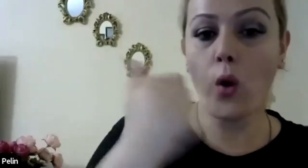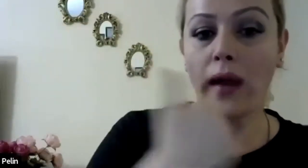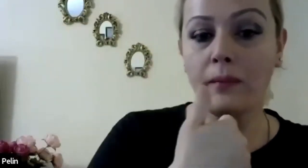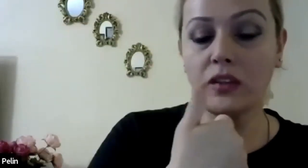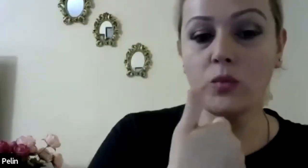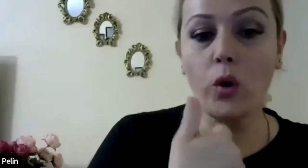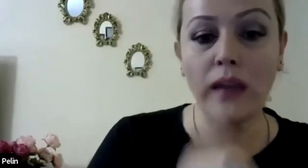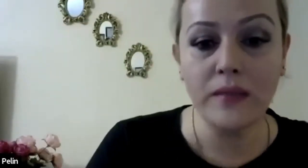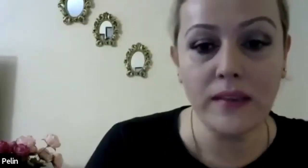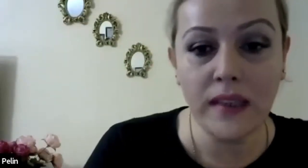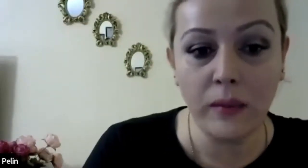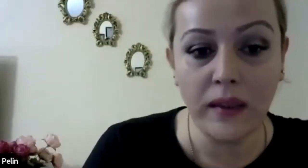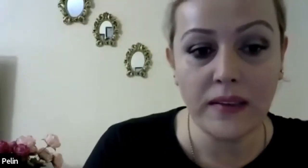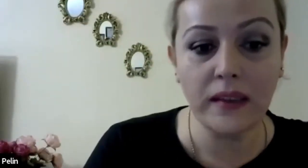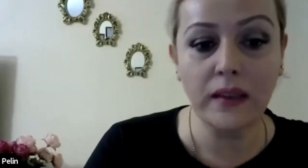önemli. Şimdi önemsiz demek istediğimde